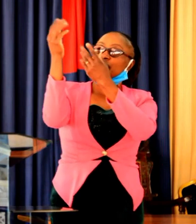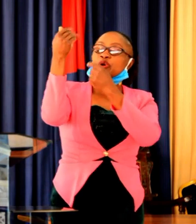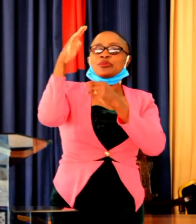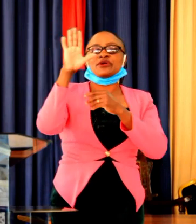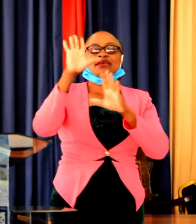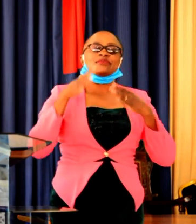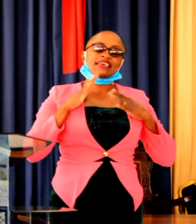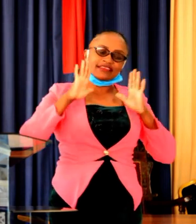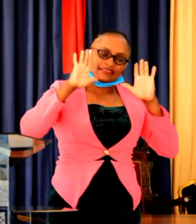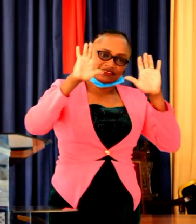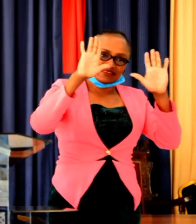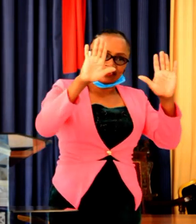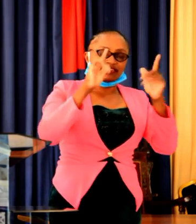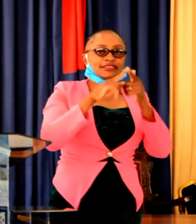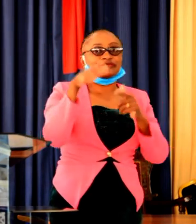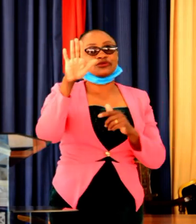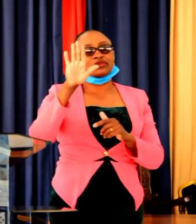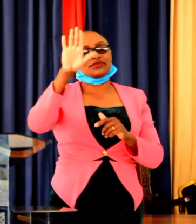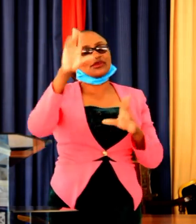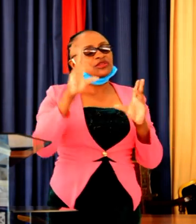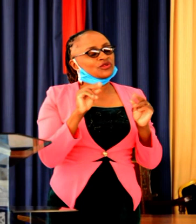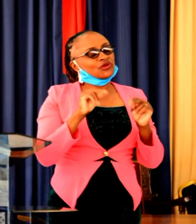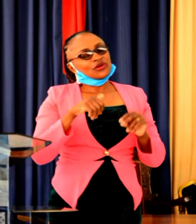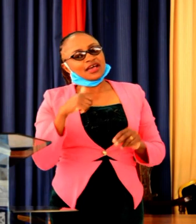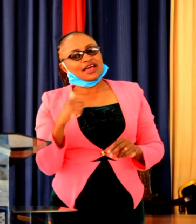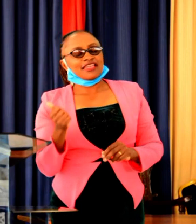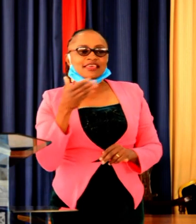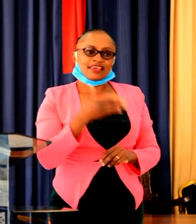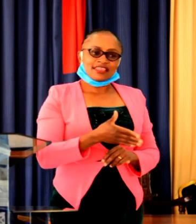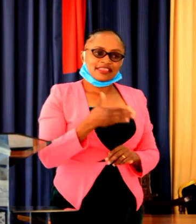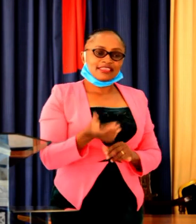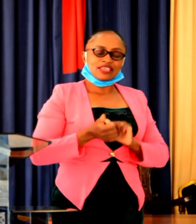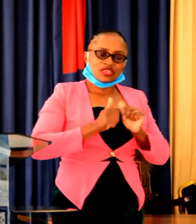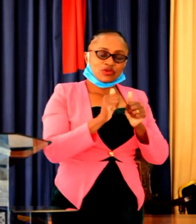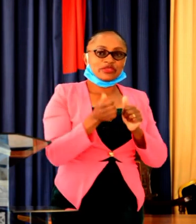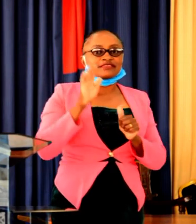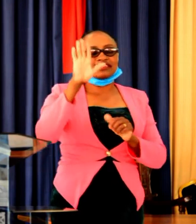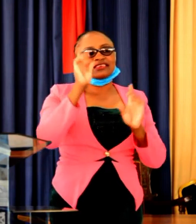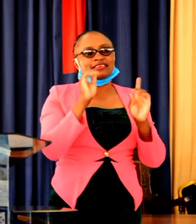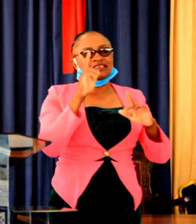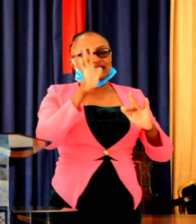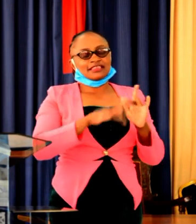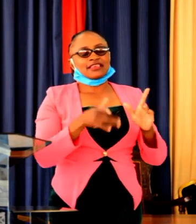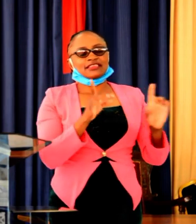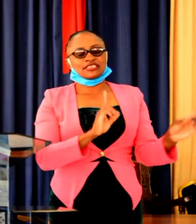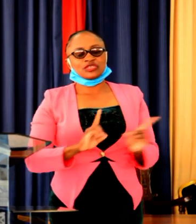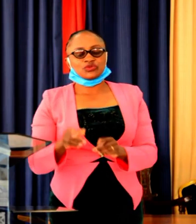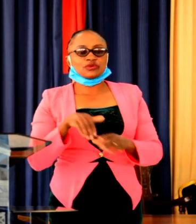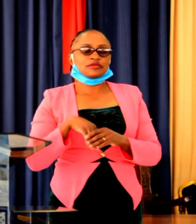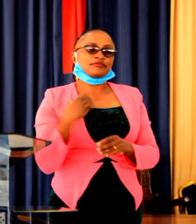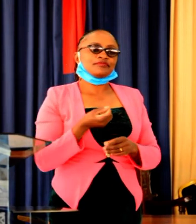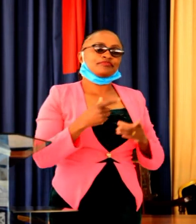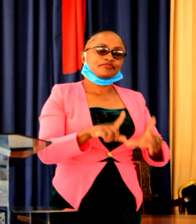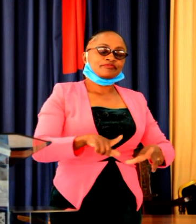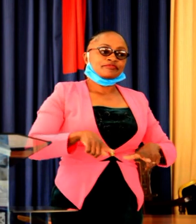na kujipeana kwake. Hakuna jambo ambalo hawezi kulifanya. katika maisha yetu.